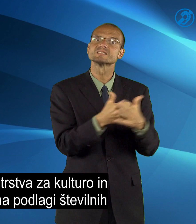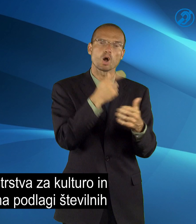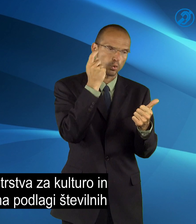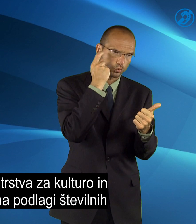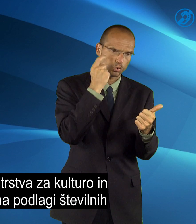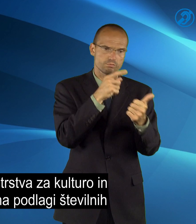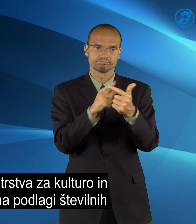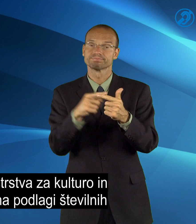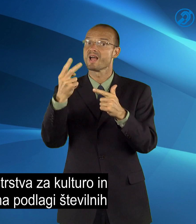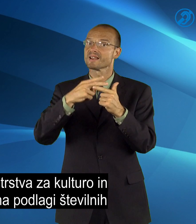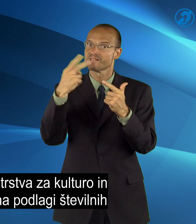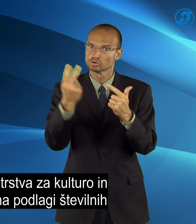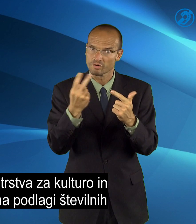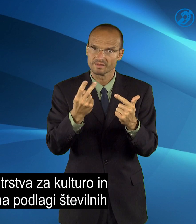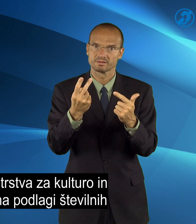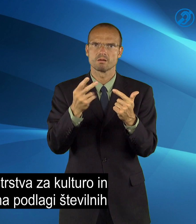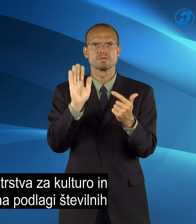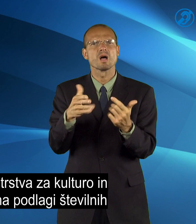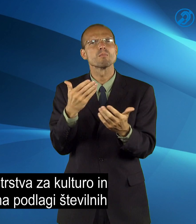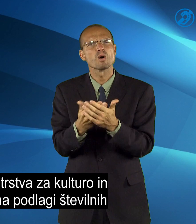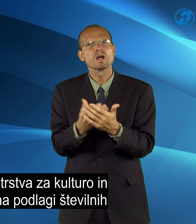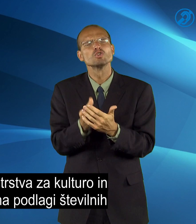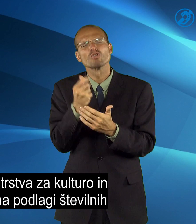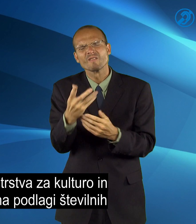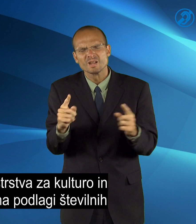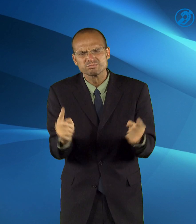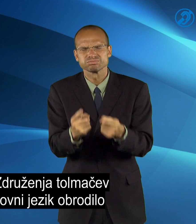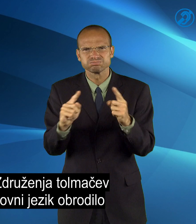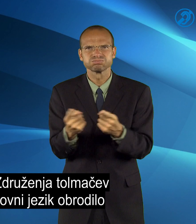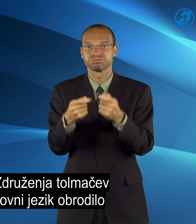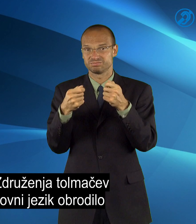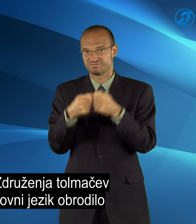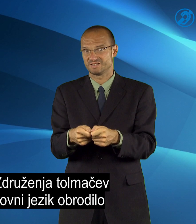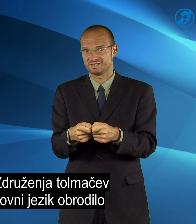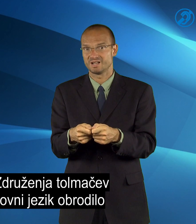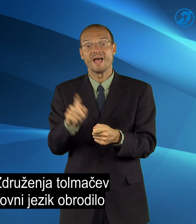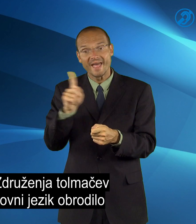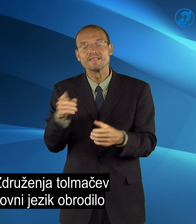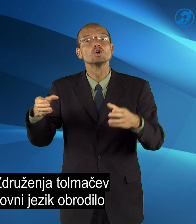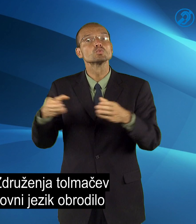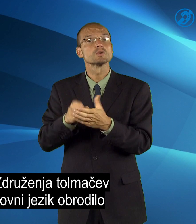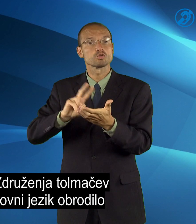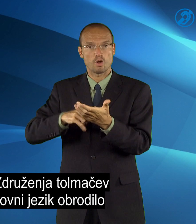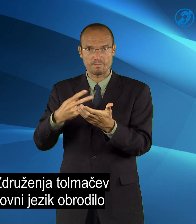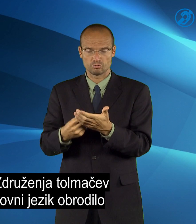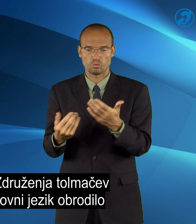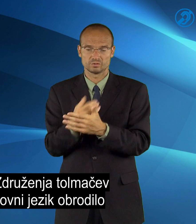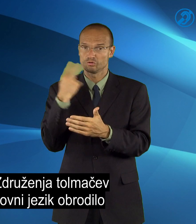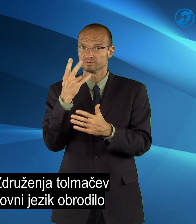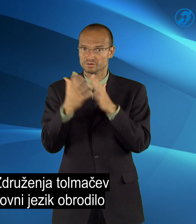Ministrstva za kulturo in RTV Slovenija je na podlagi številnih pozivov Zveze in Združenja tolmačev za slovenski